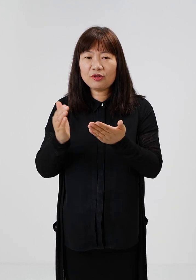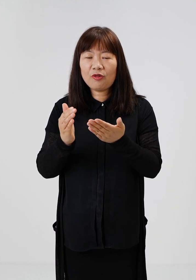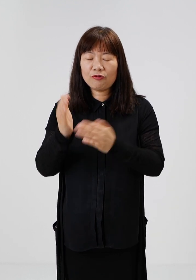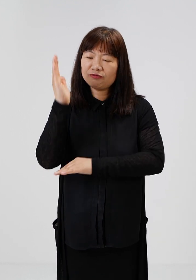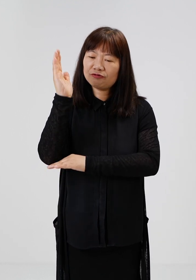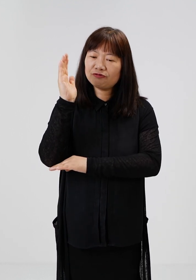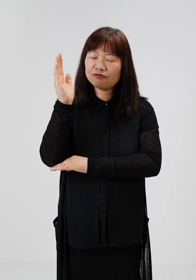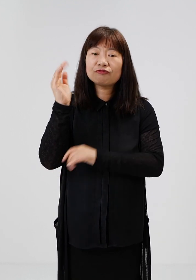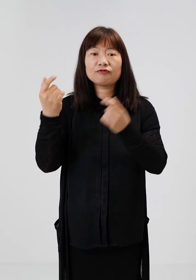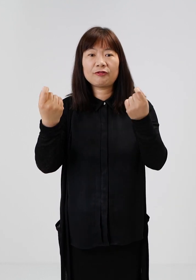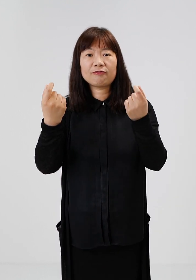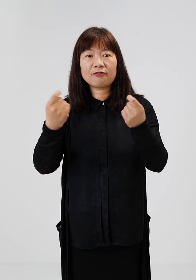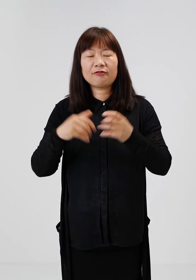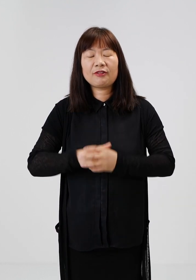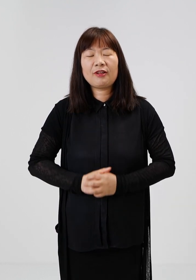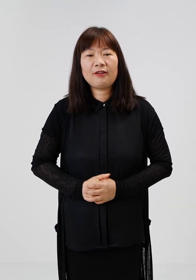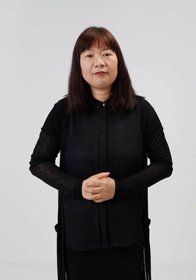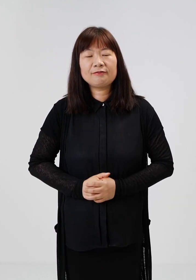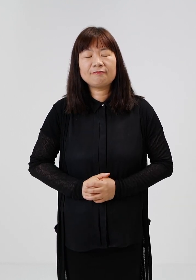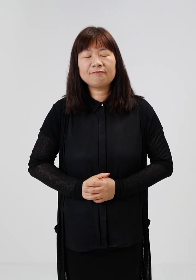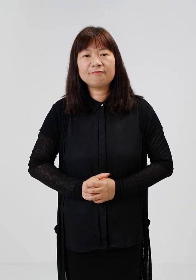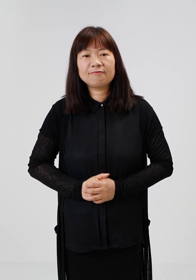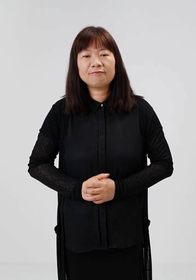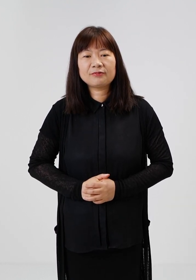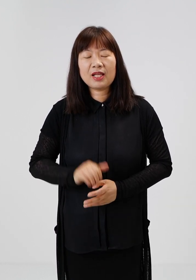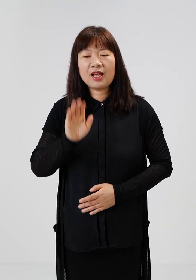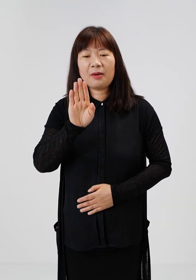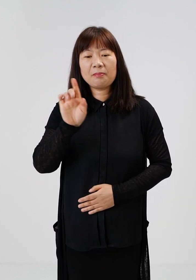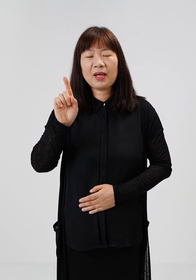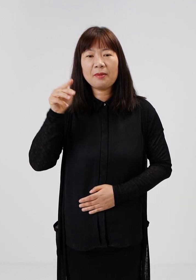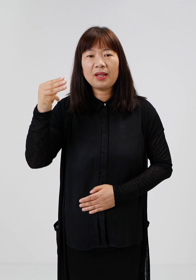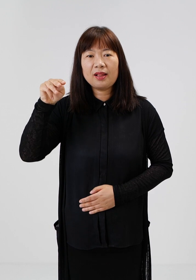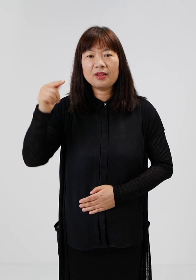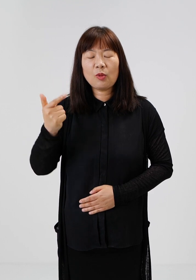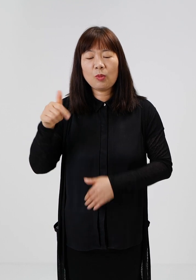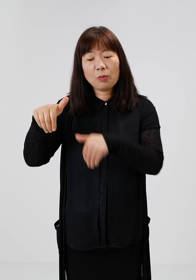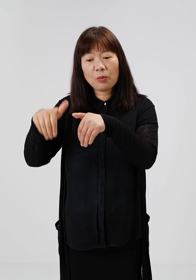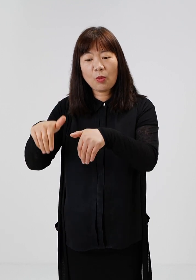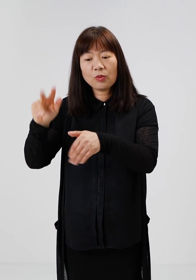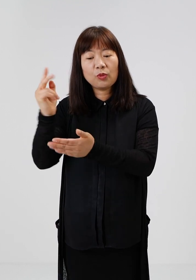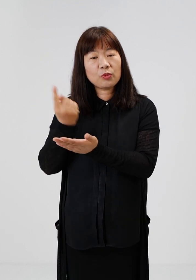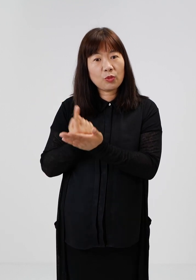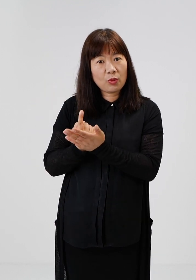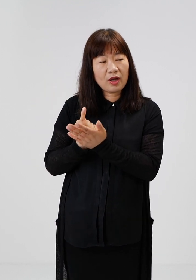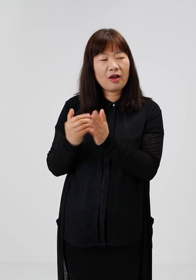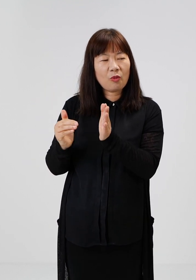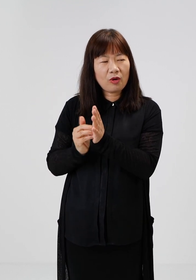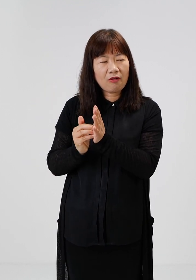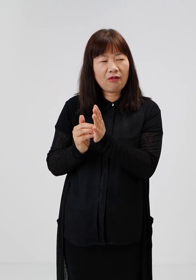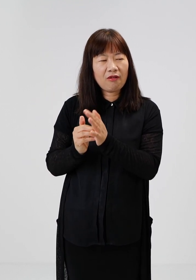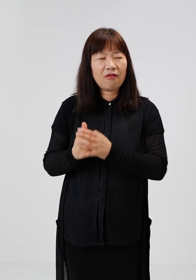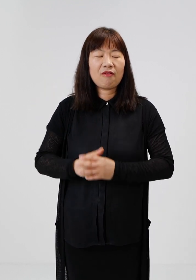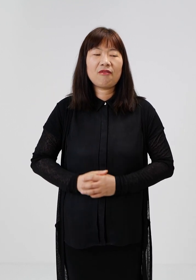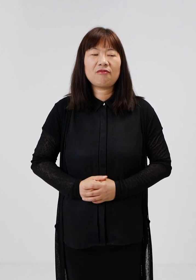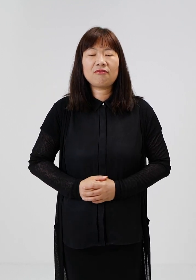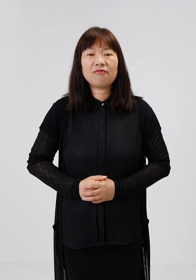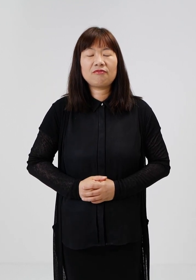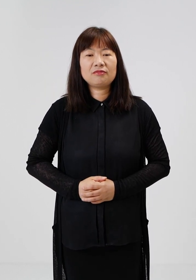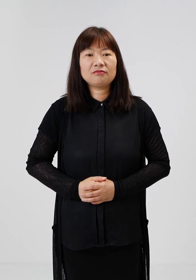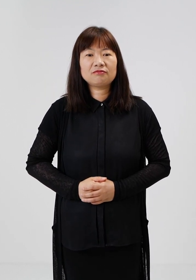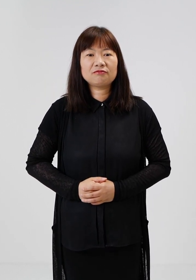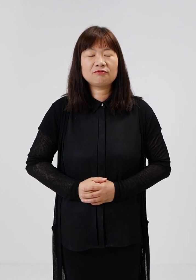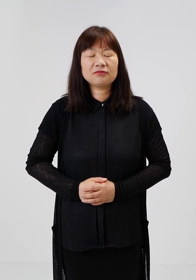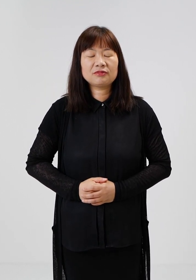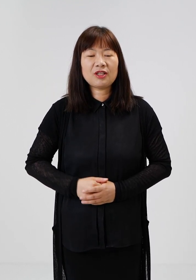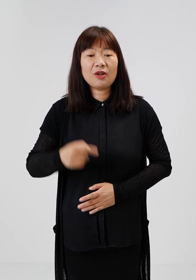같습니다. 이제 바벨론 포로들이 돌아왔어요. 돌아와서